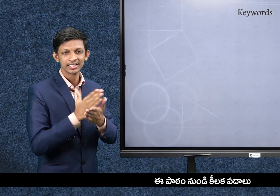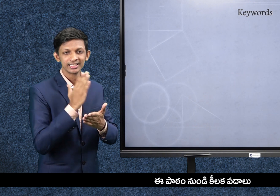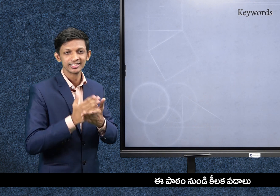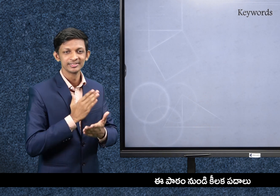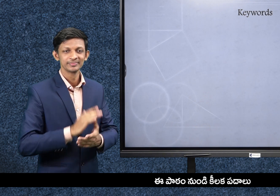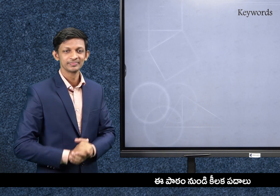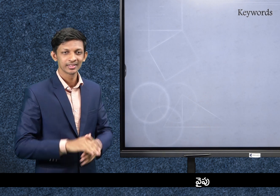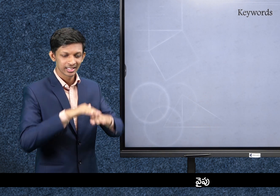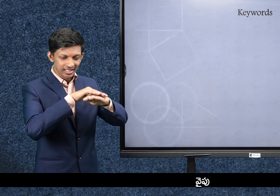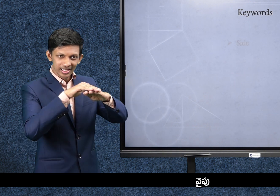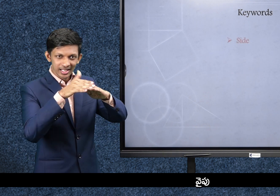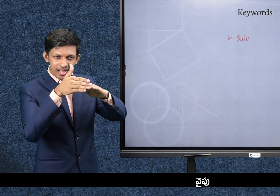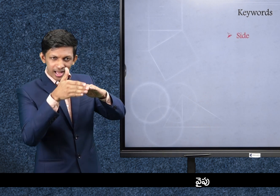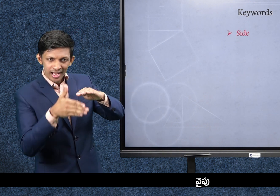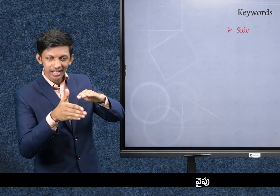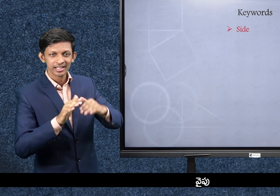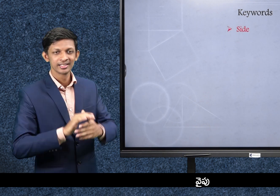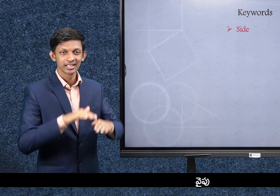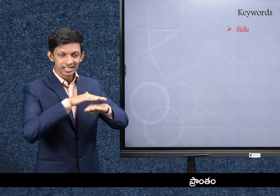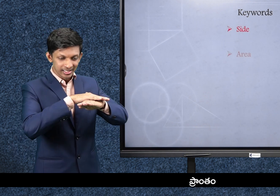పదాలు: వైపు, ప్రాంతం,